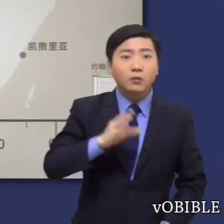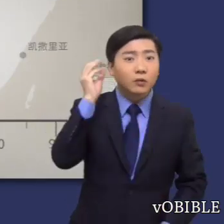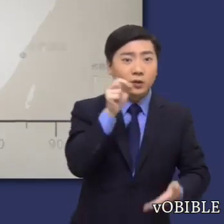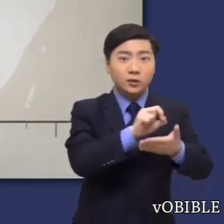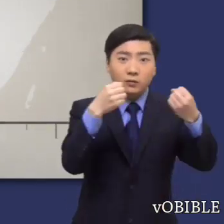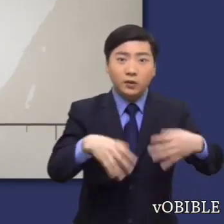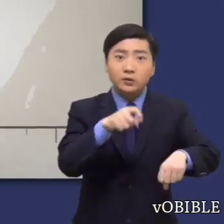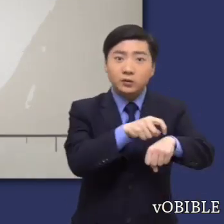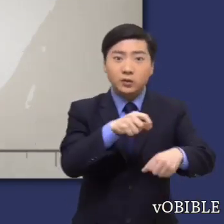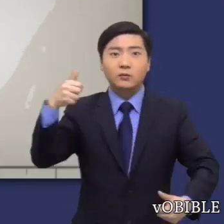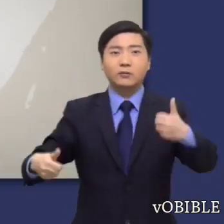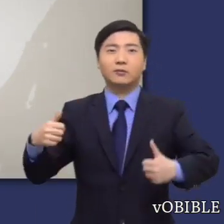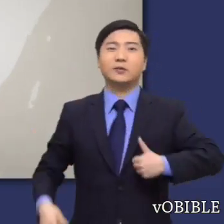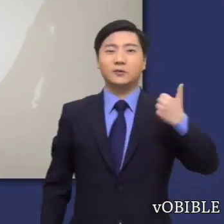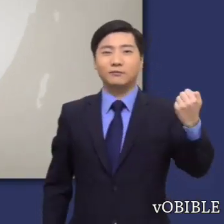间较早。